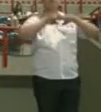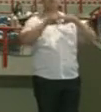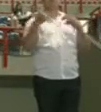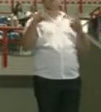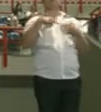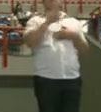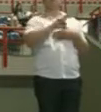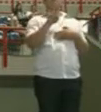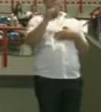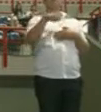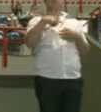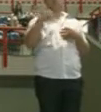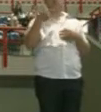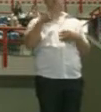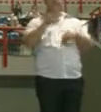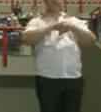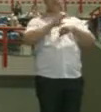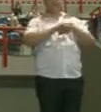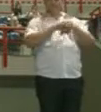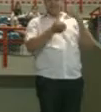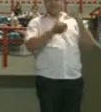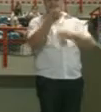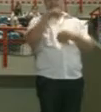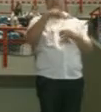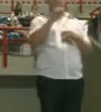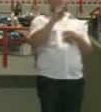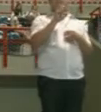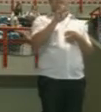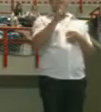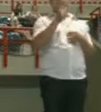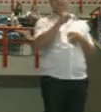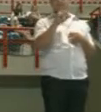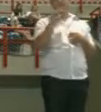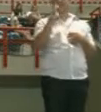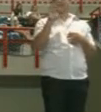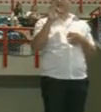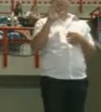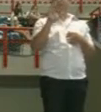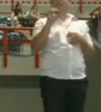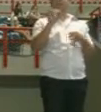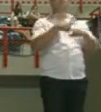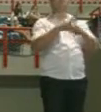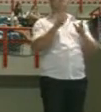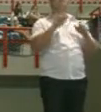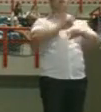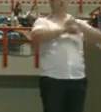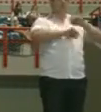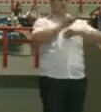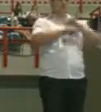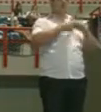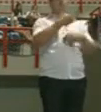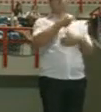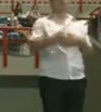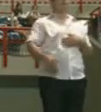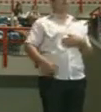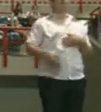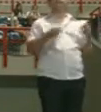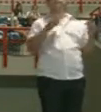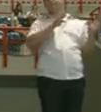chamado consolidador da República. É o Marechal de Ferro. Mas o governo dele passa e agora nós começamos os